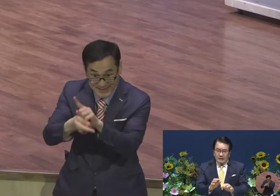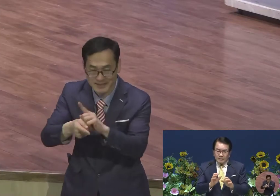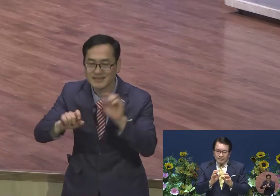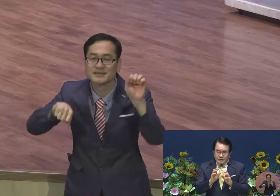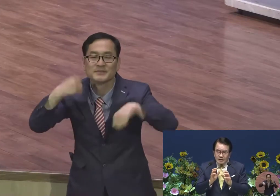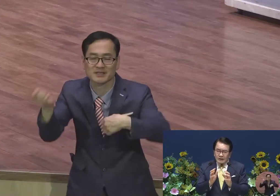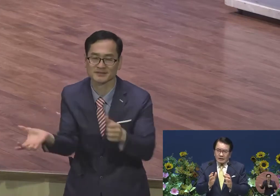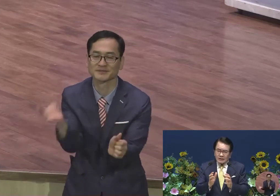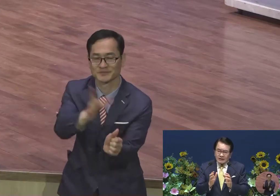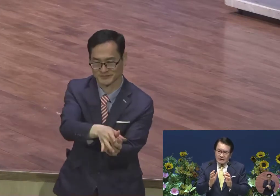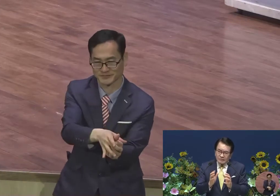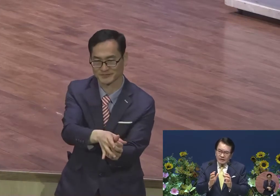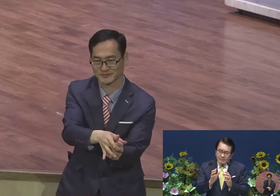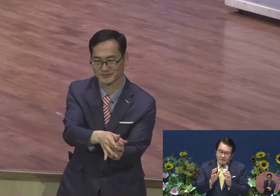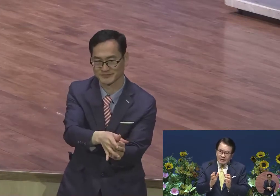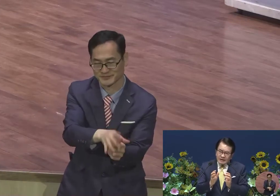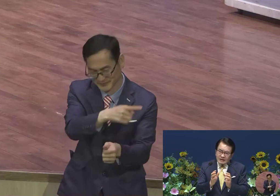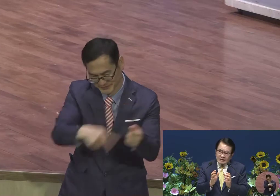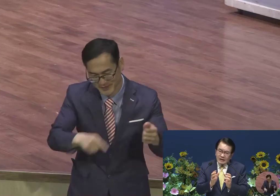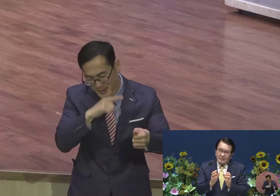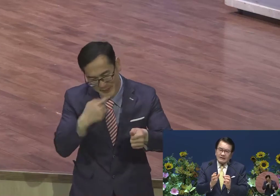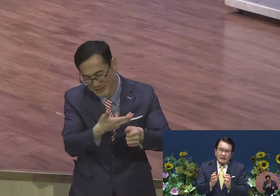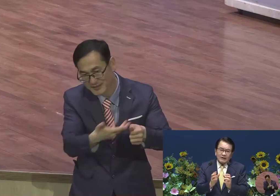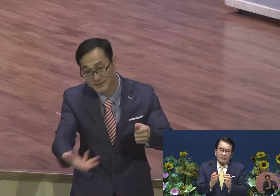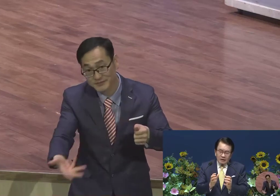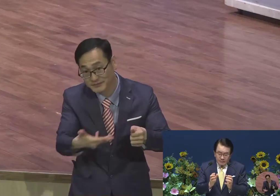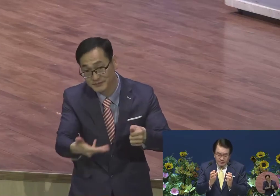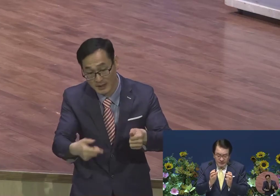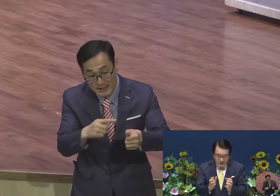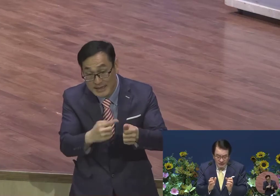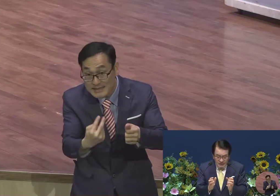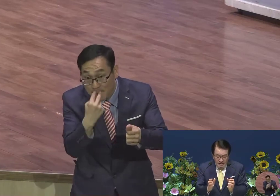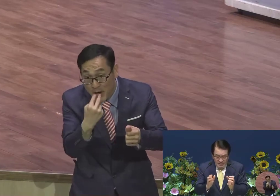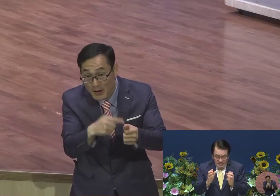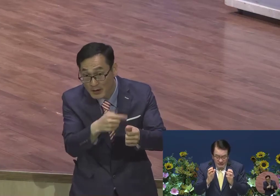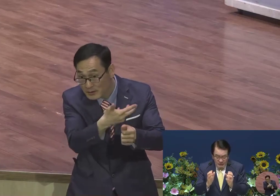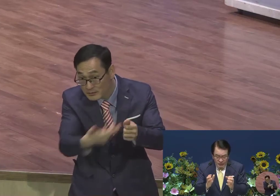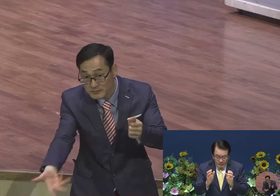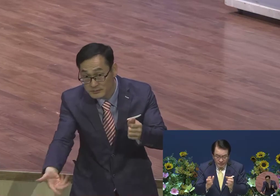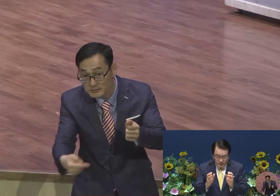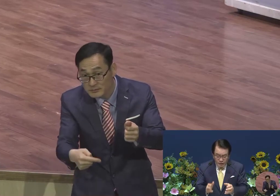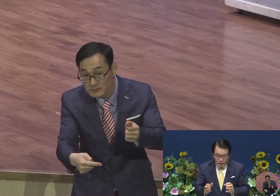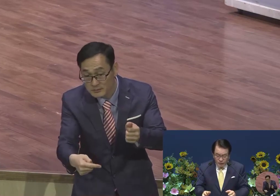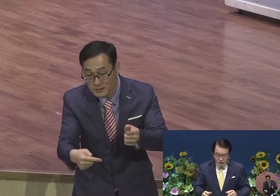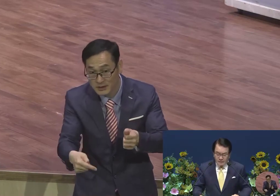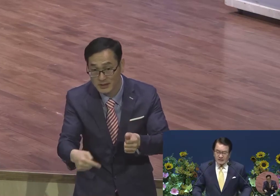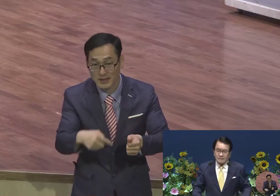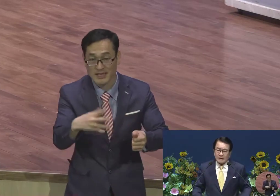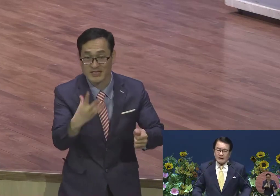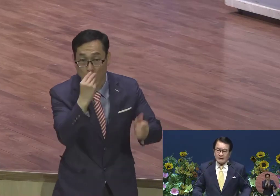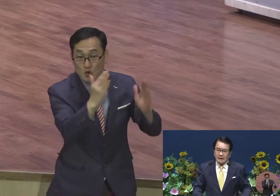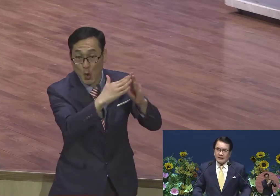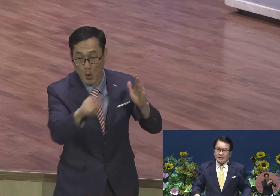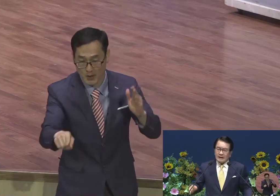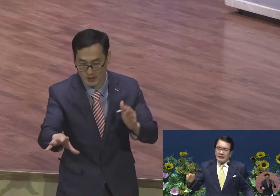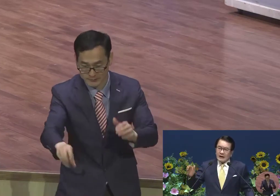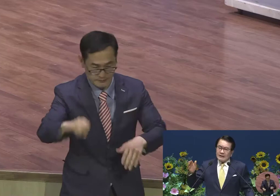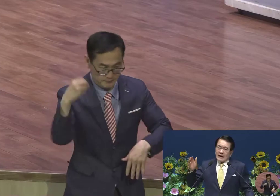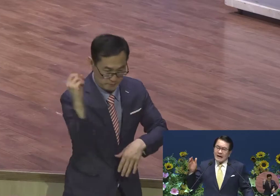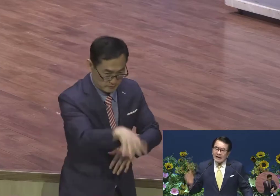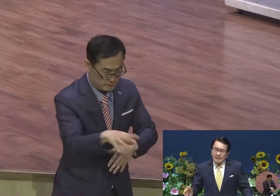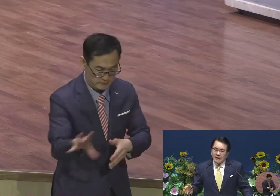그 피 그 짐승의 피 생명이잖아요 그 피를 성소에 뿌림으로 용서받았습니다 그런데